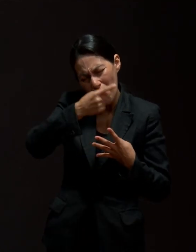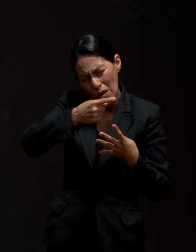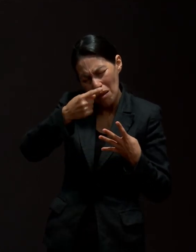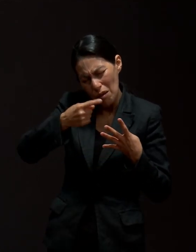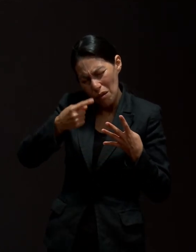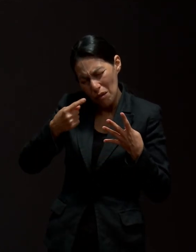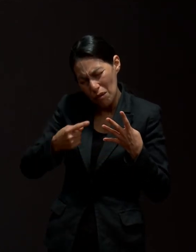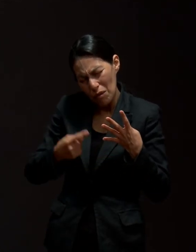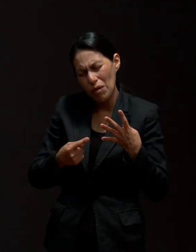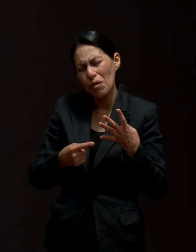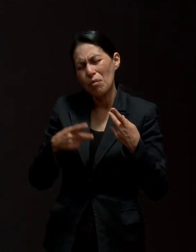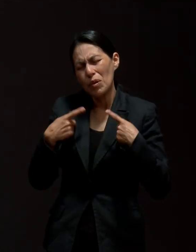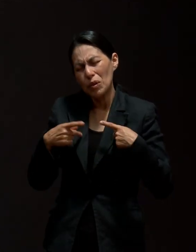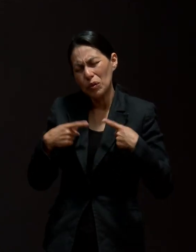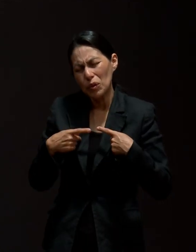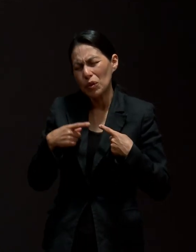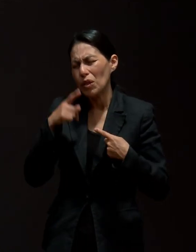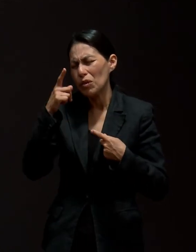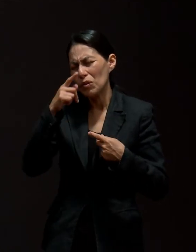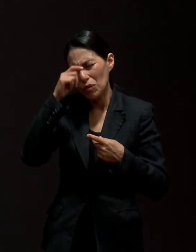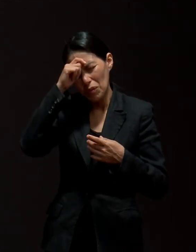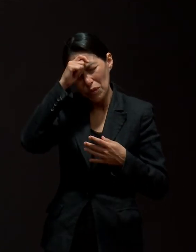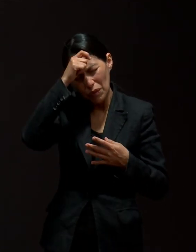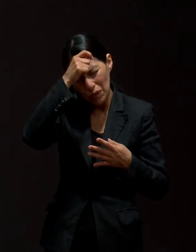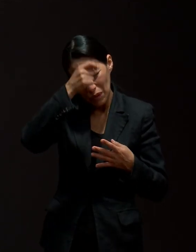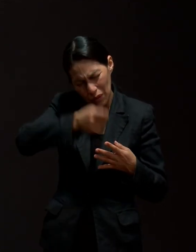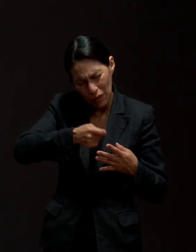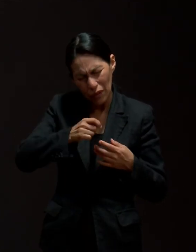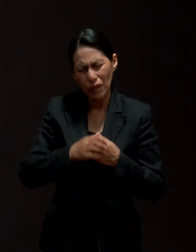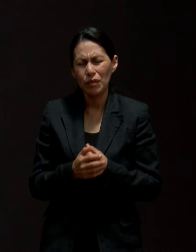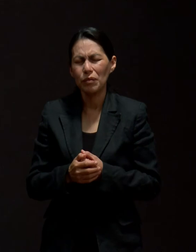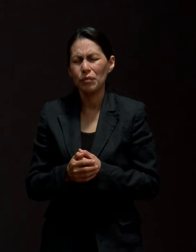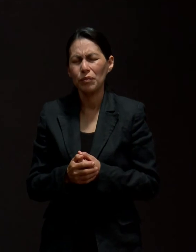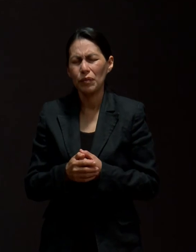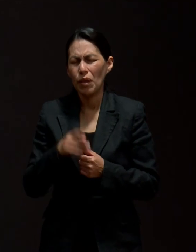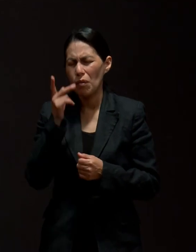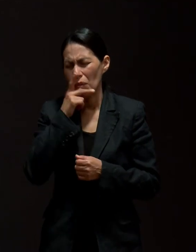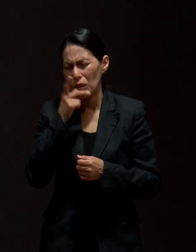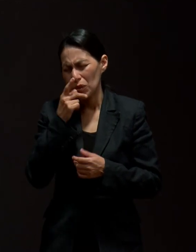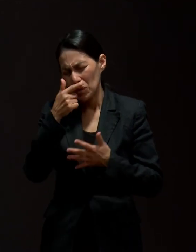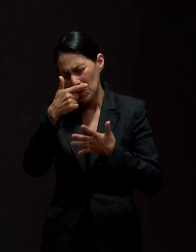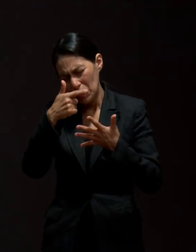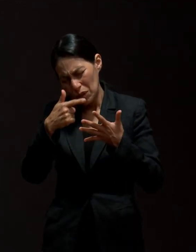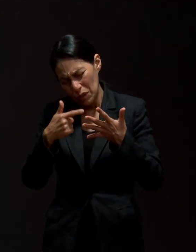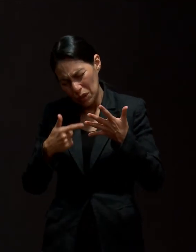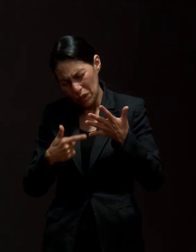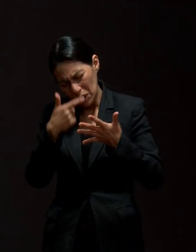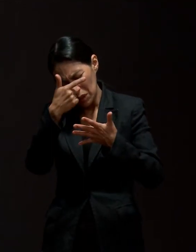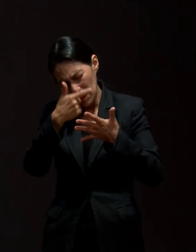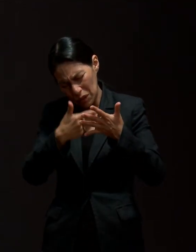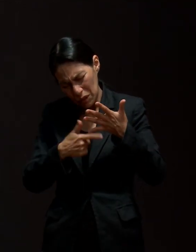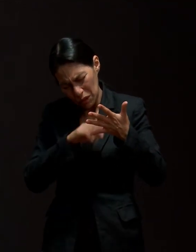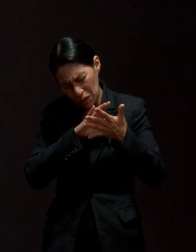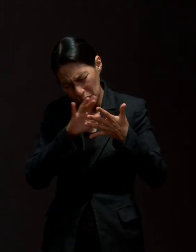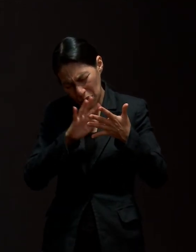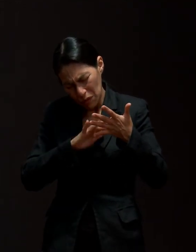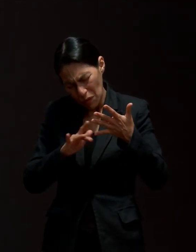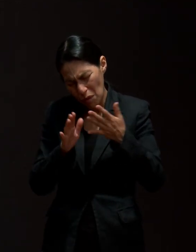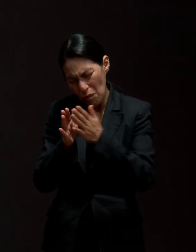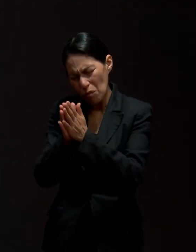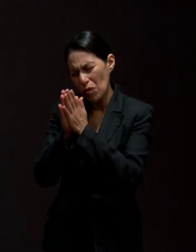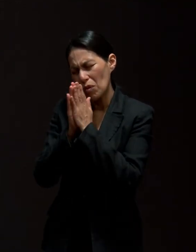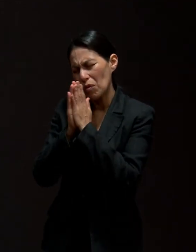presentadas delante de ti hace un momento por el pastor. Amén. suplicamos,